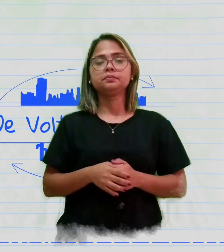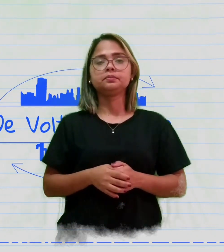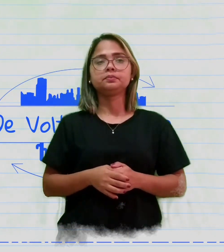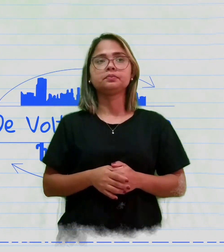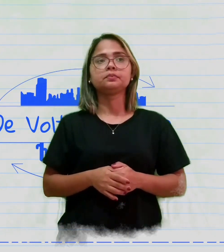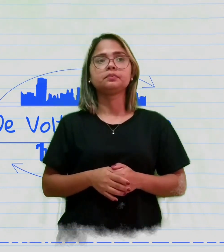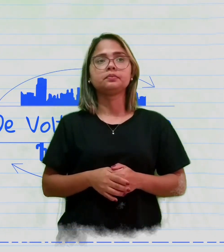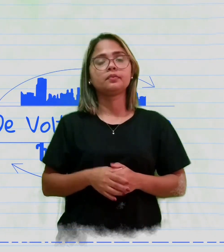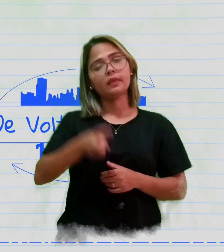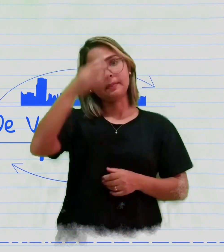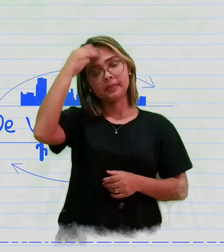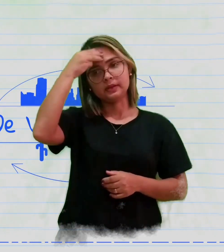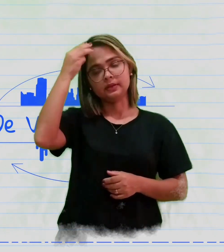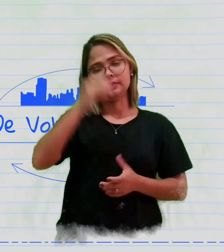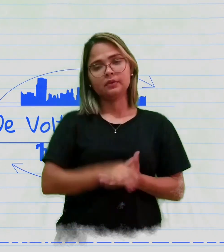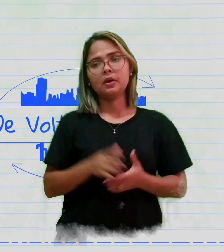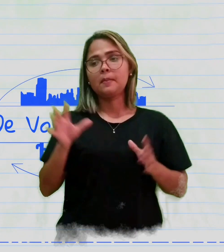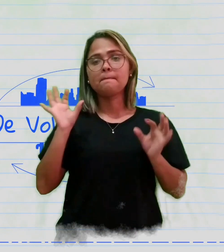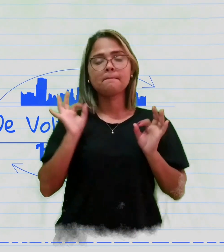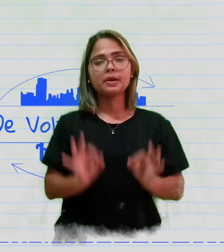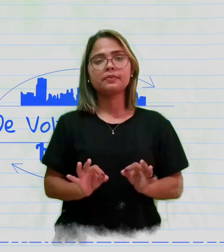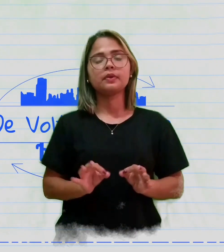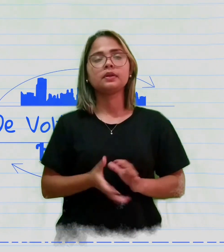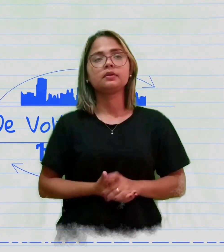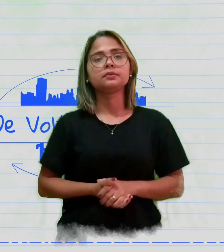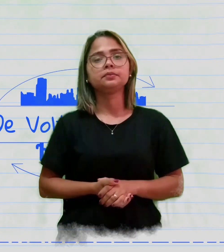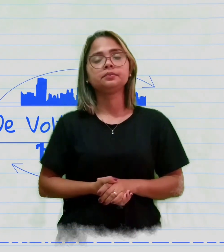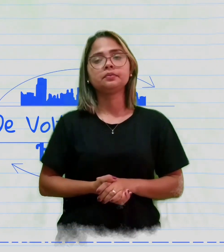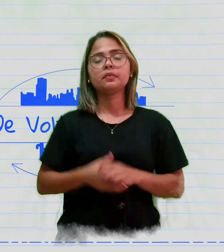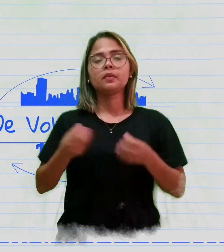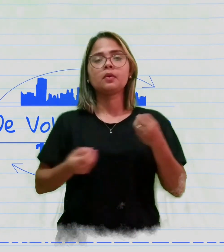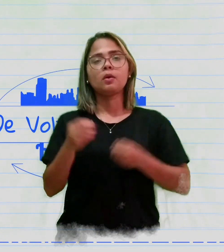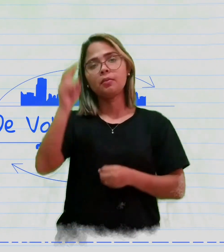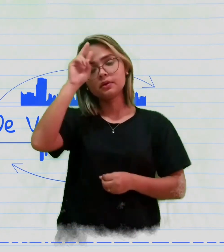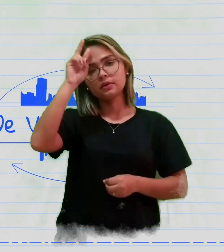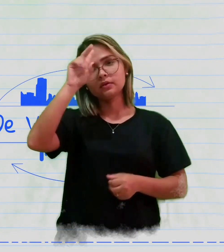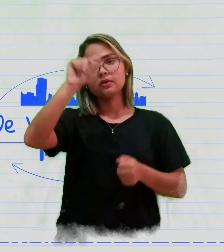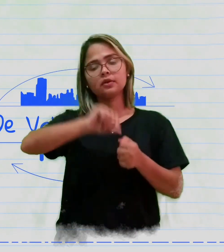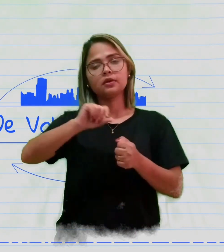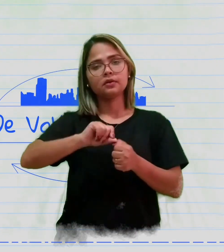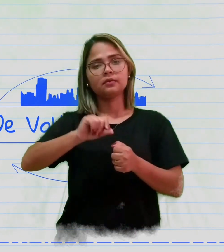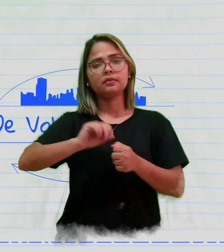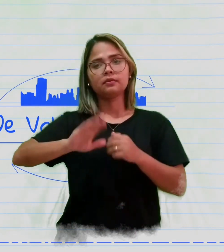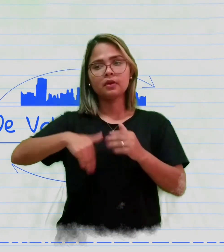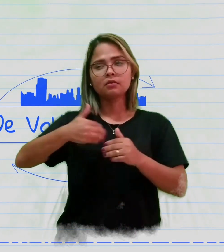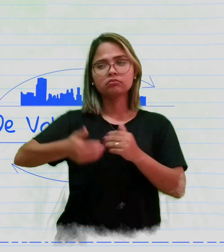Tá sapatão? É tipo isso. Tá sapatão? O que brilhante. É isso? Porra feia na minha frente aqui. E aí a Alta fala assim, por quê?